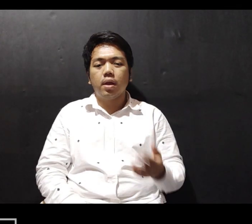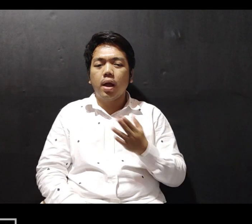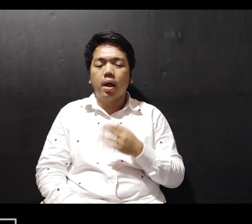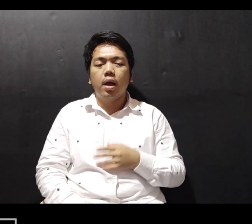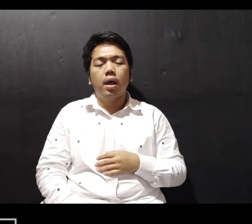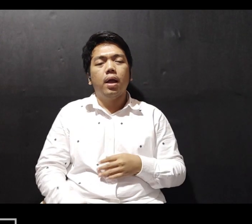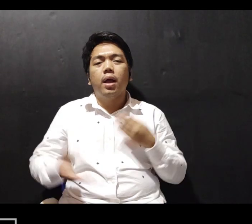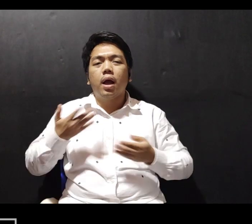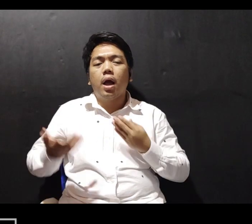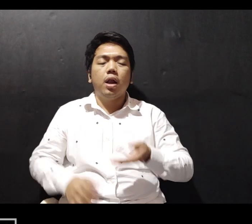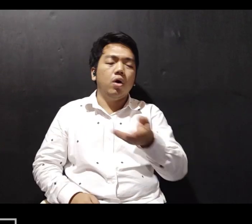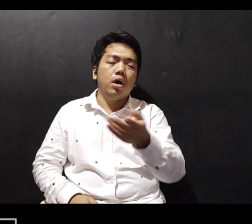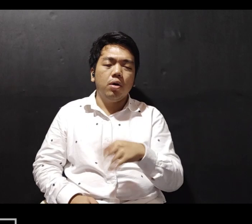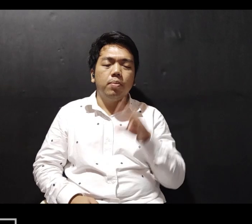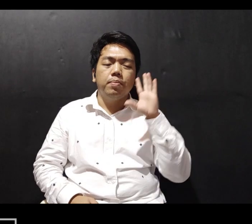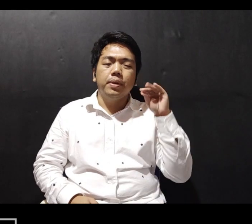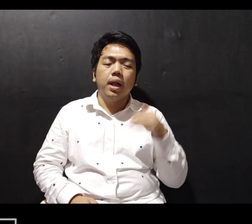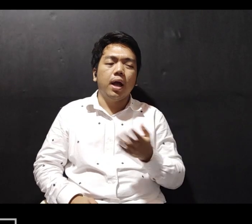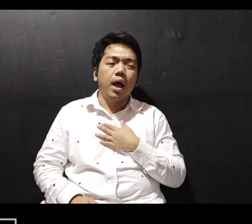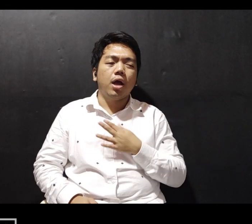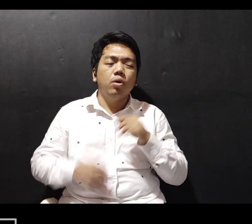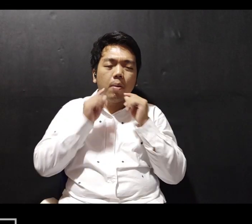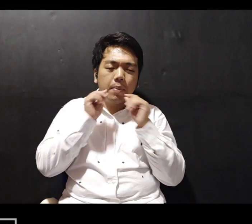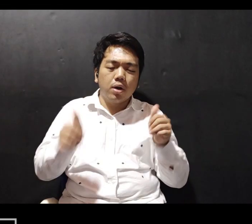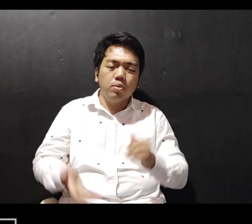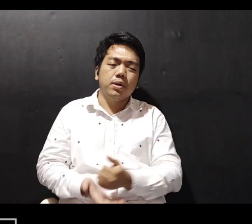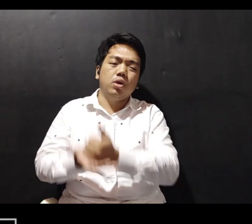pertolongan. Aku perlu jamahan Tuhan yang nyata saat ini.